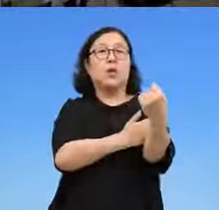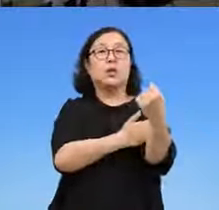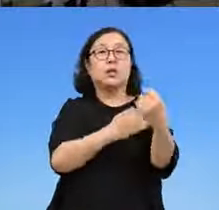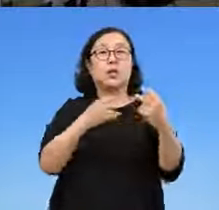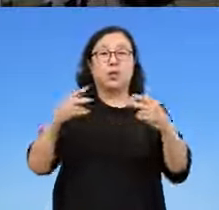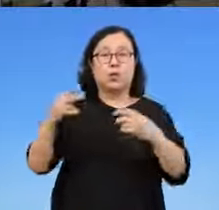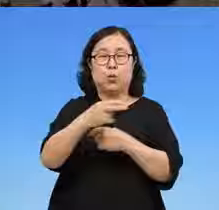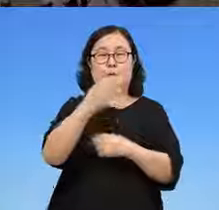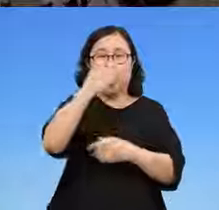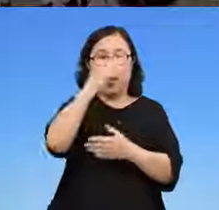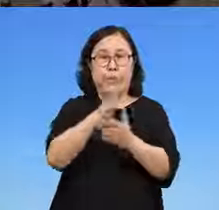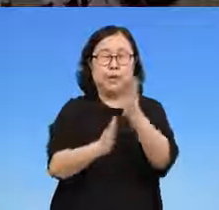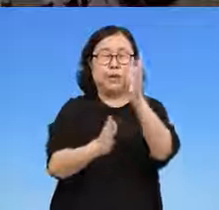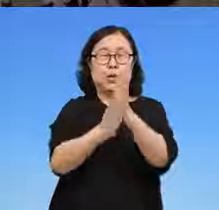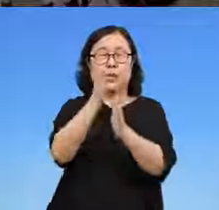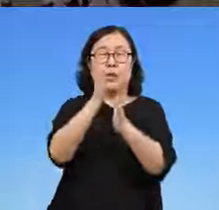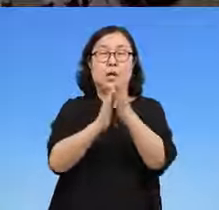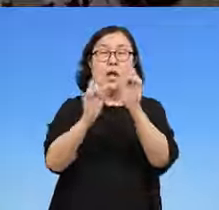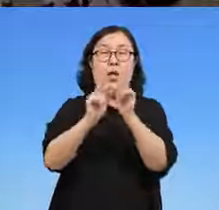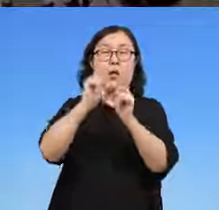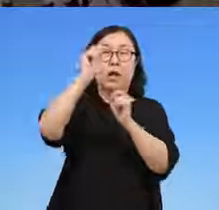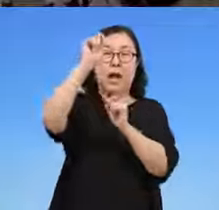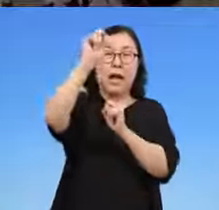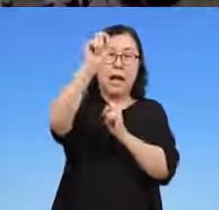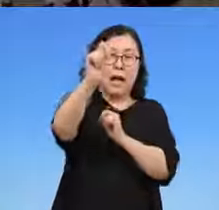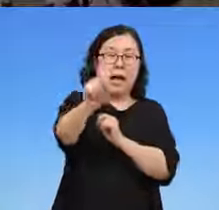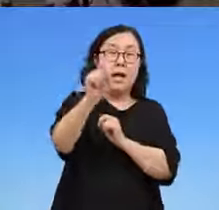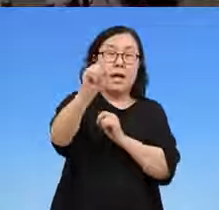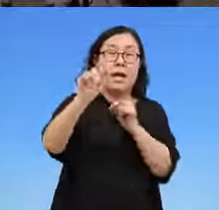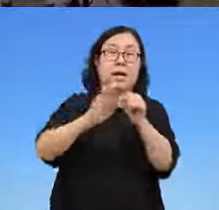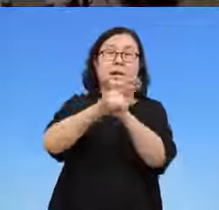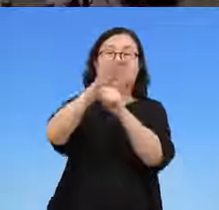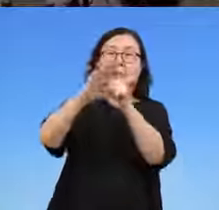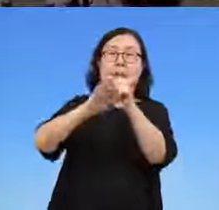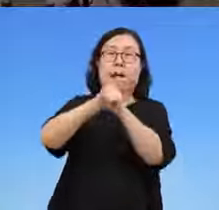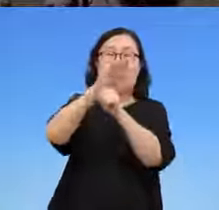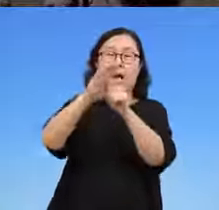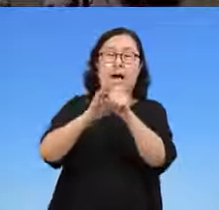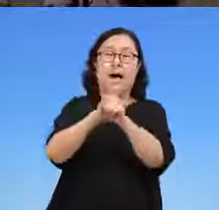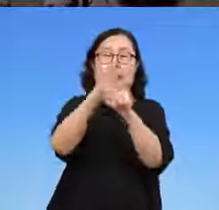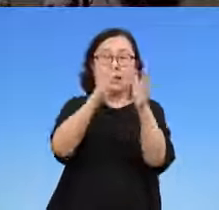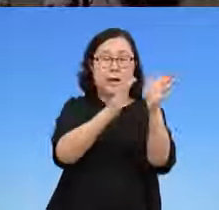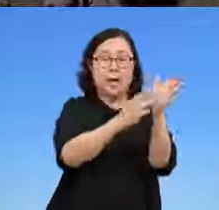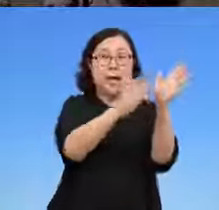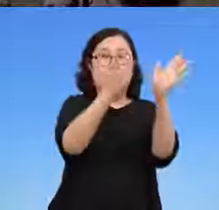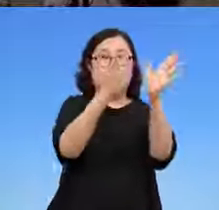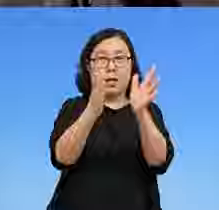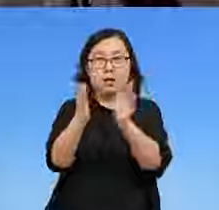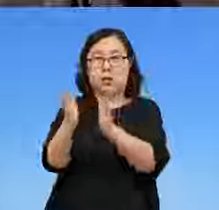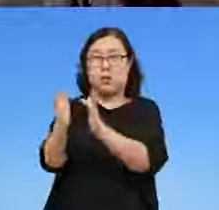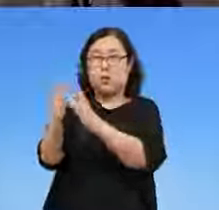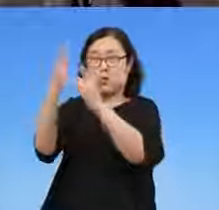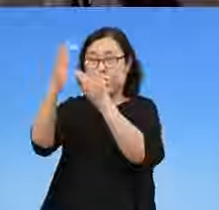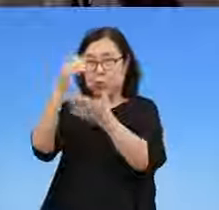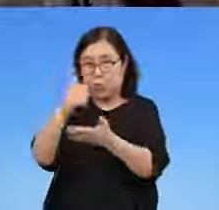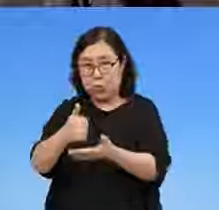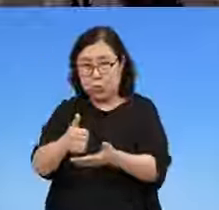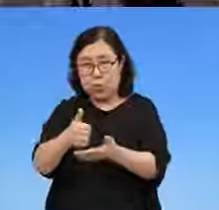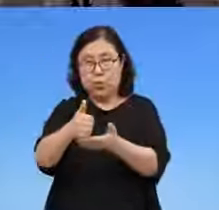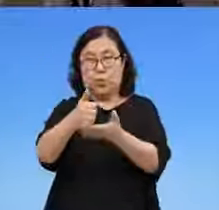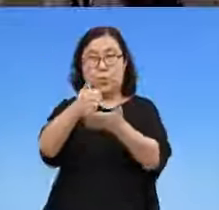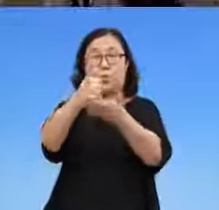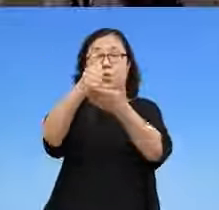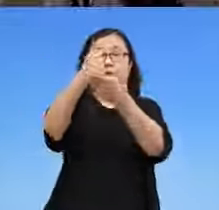어떤 권세도 끊을 수 없는 영원한 그 사랑 예수. 그 사랑